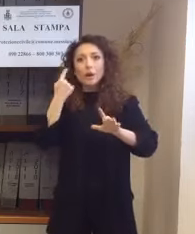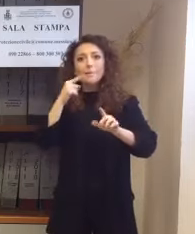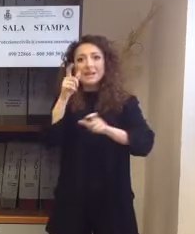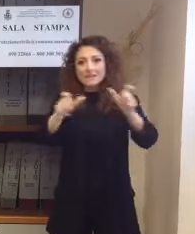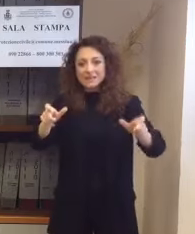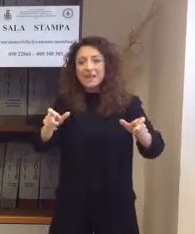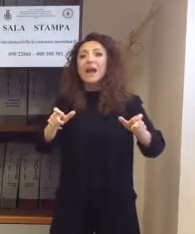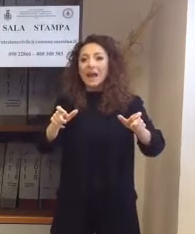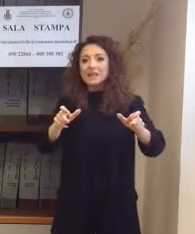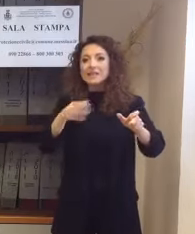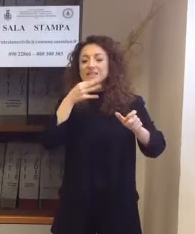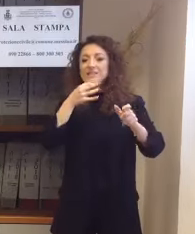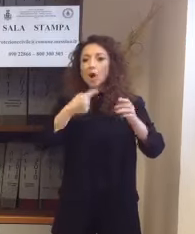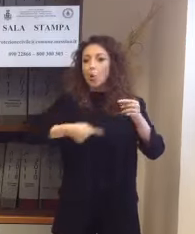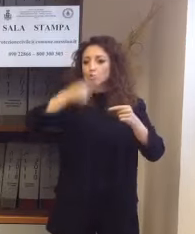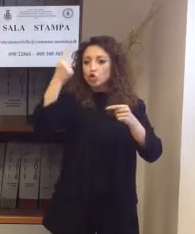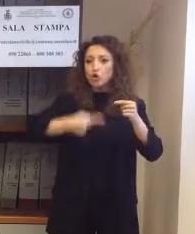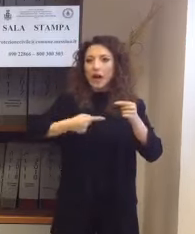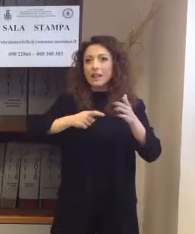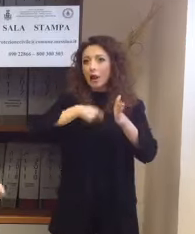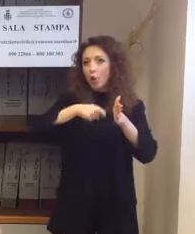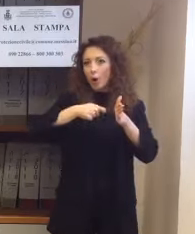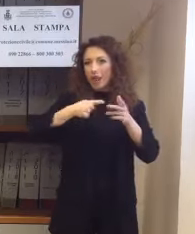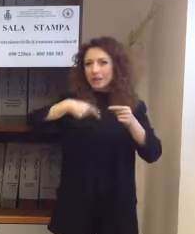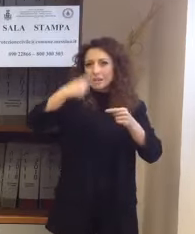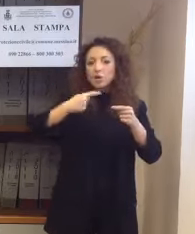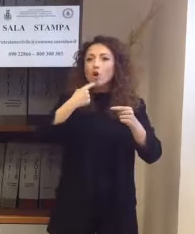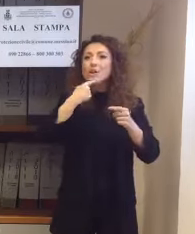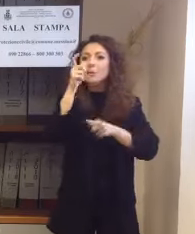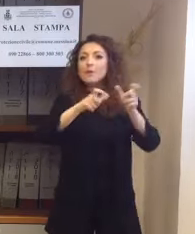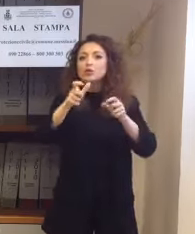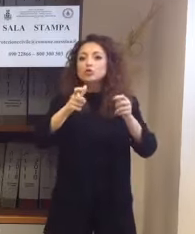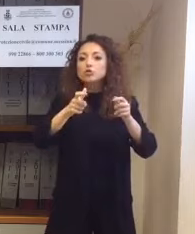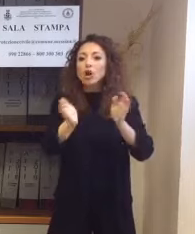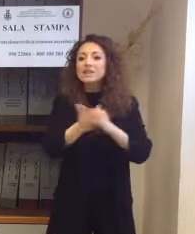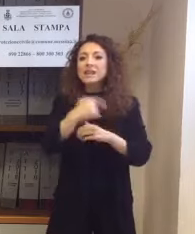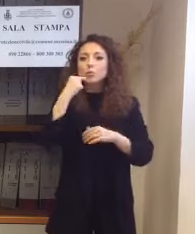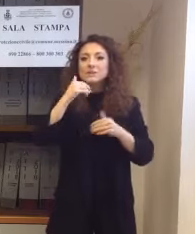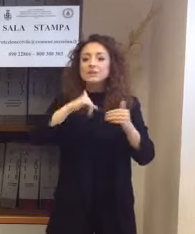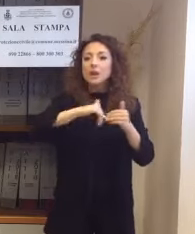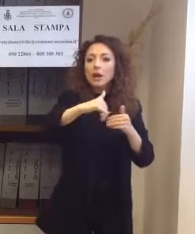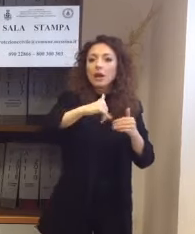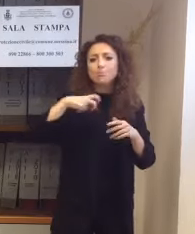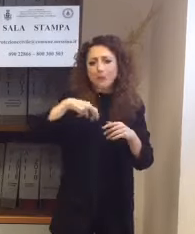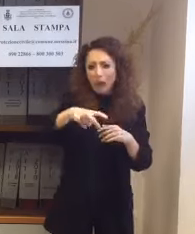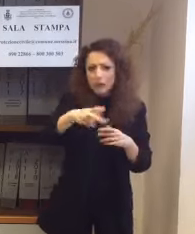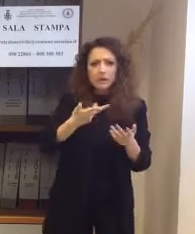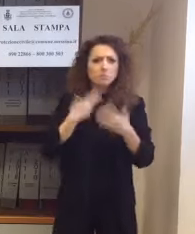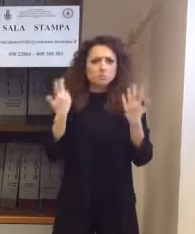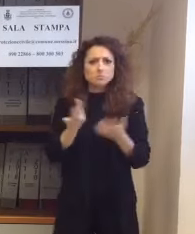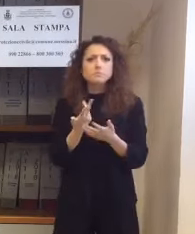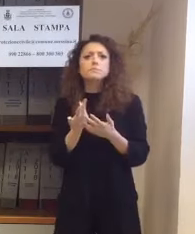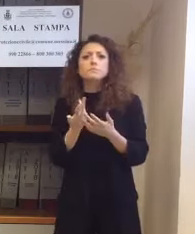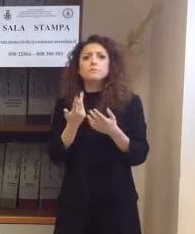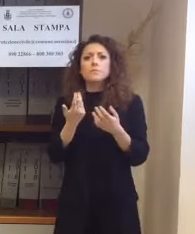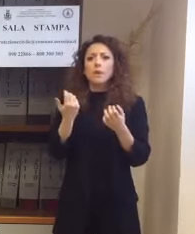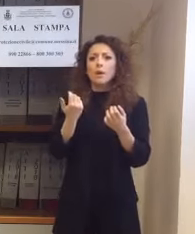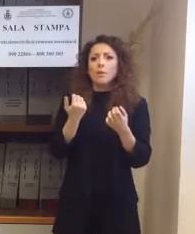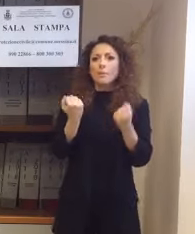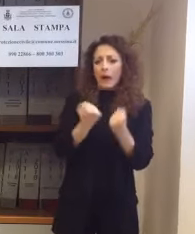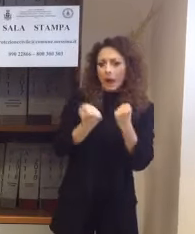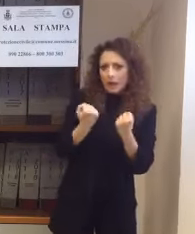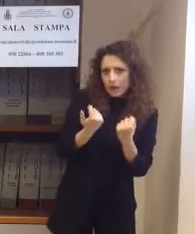report di tutti coloro che hanno transitato sullo stretto di Messina con le macchine, a piedi, distinzione tra